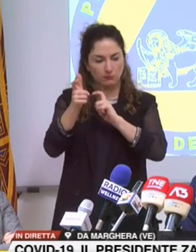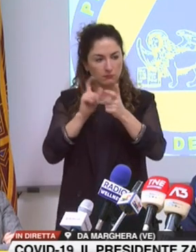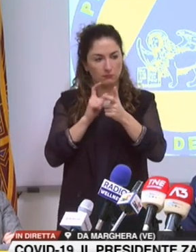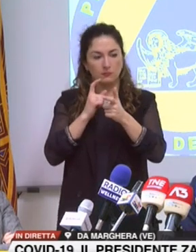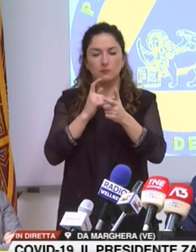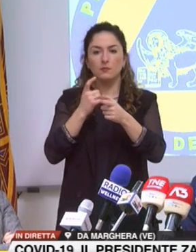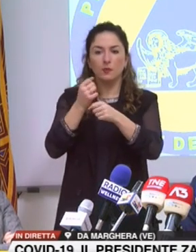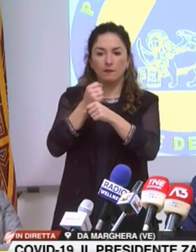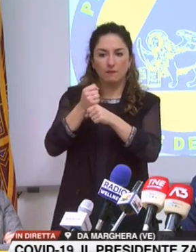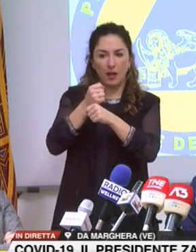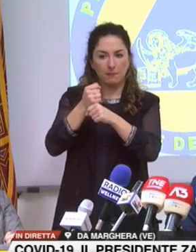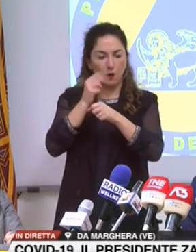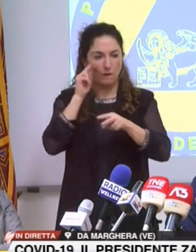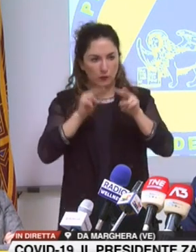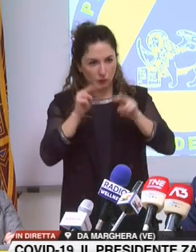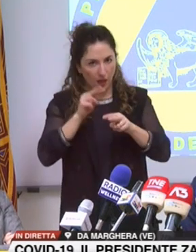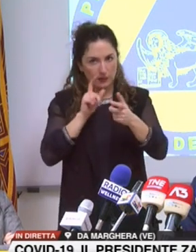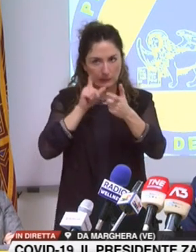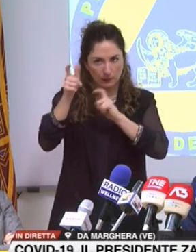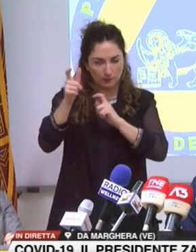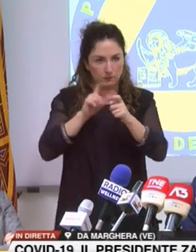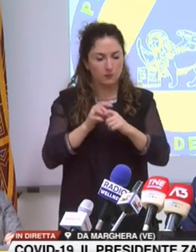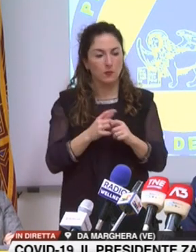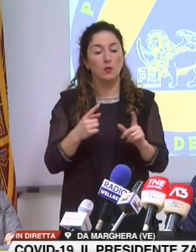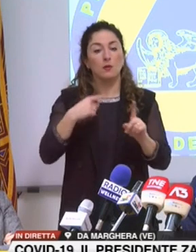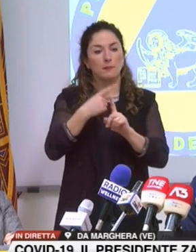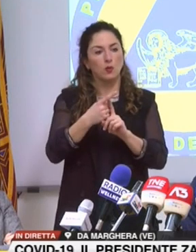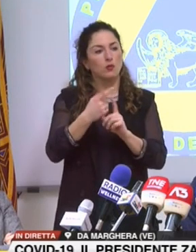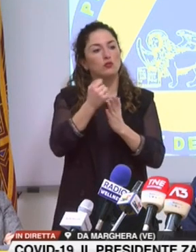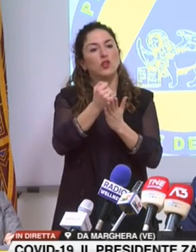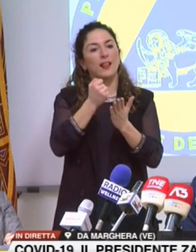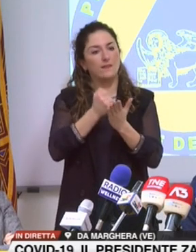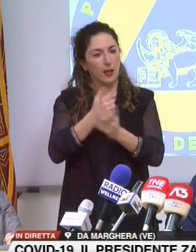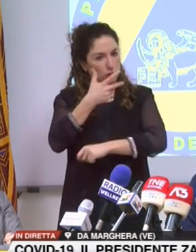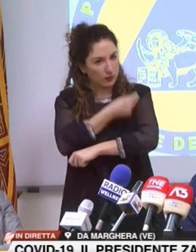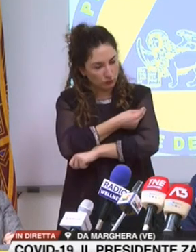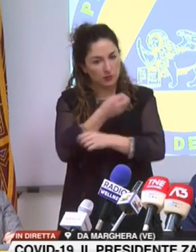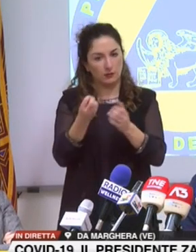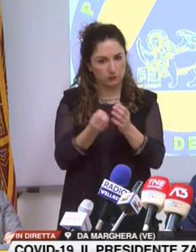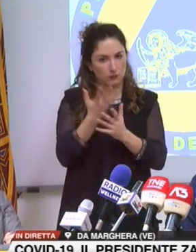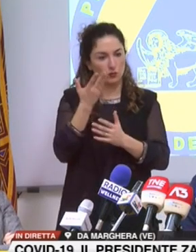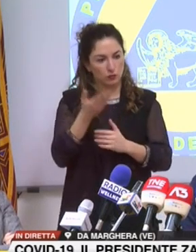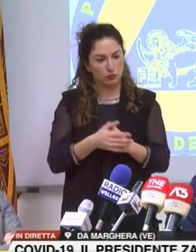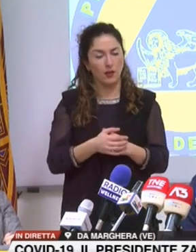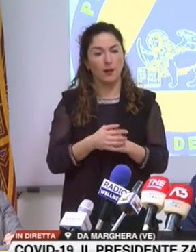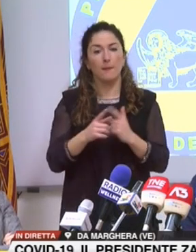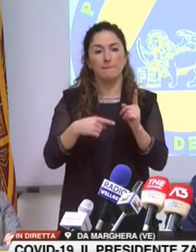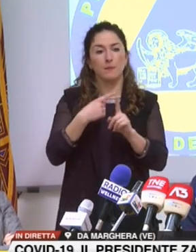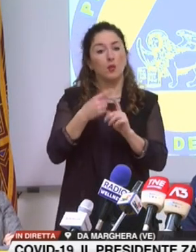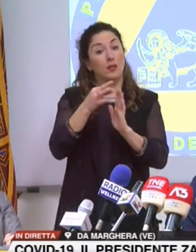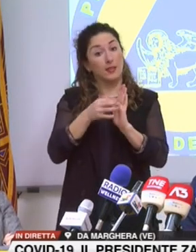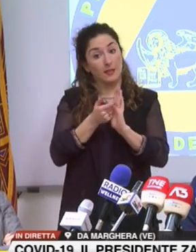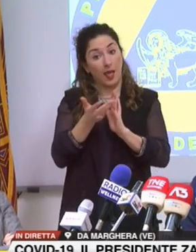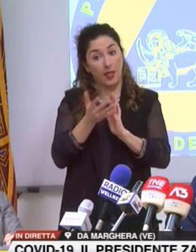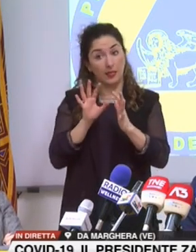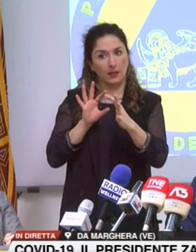preposti alla farmacovigilanza. Ancora consente di produrre il certificato di vaccinazione e consente di trasmettere i dati anche a quella